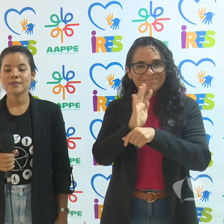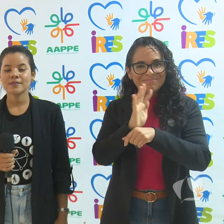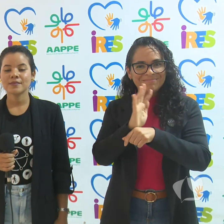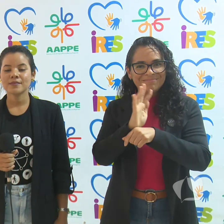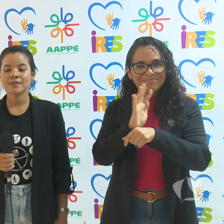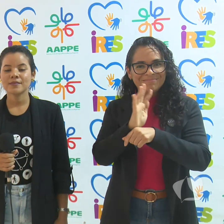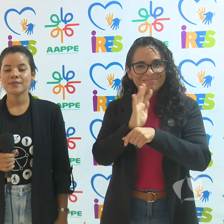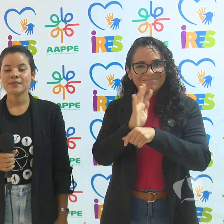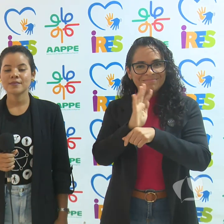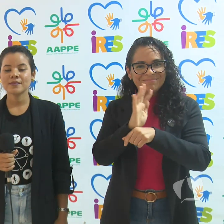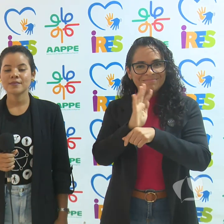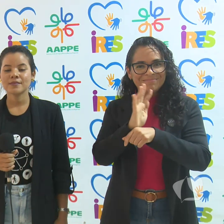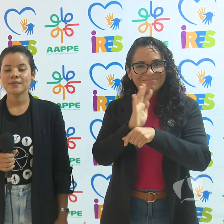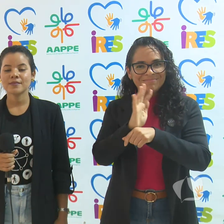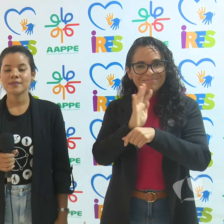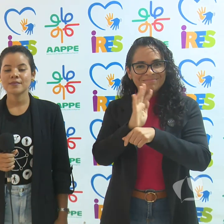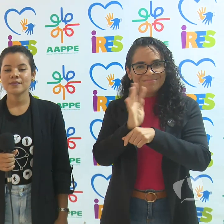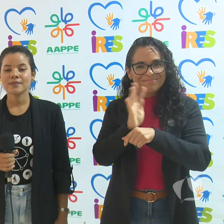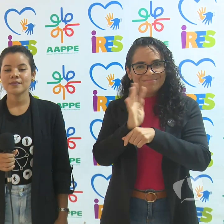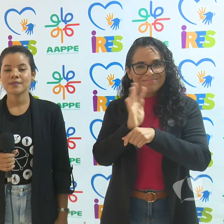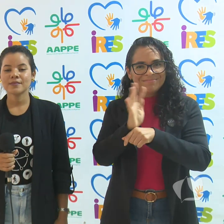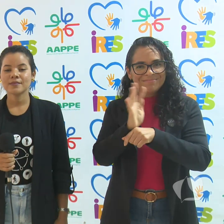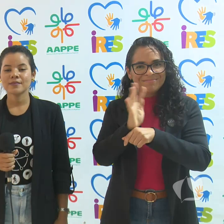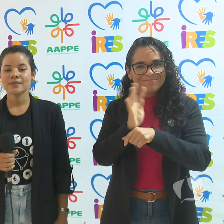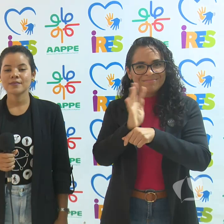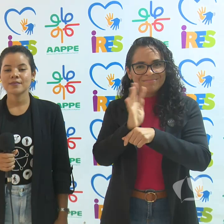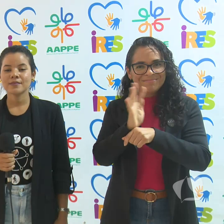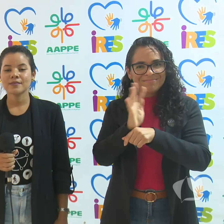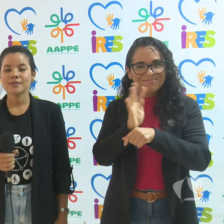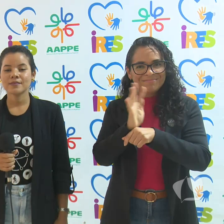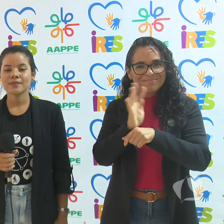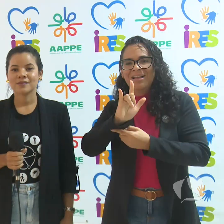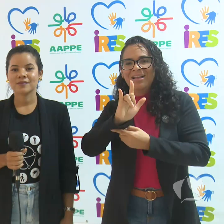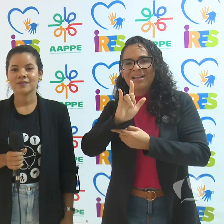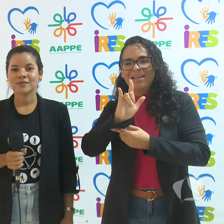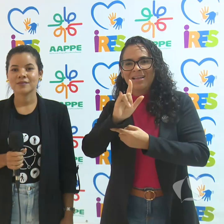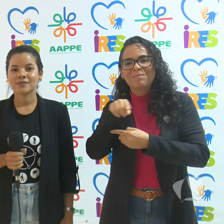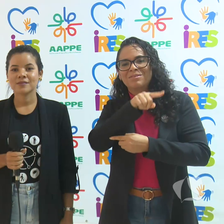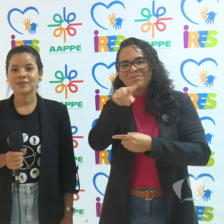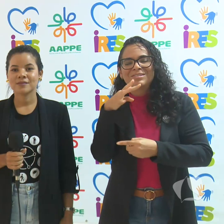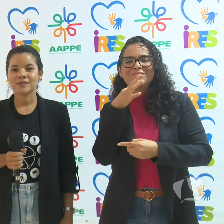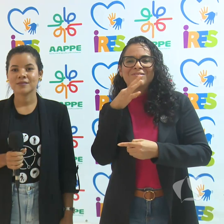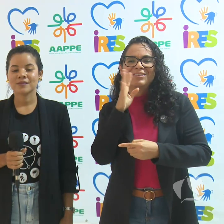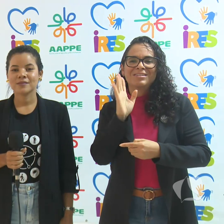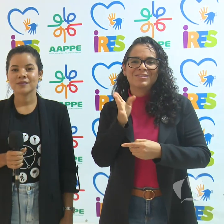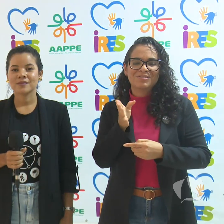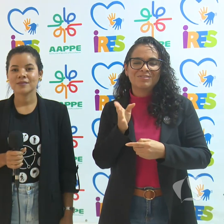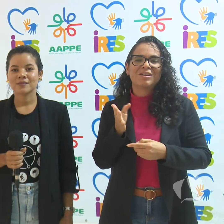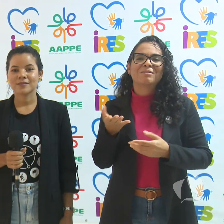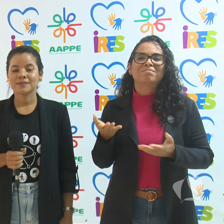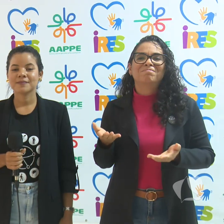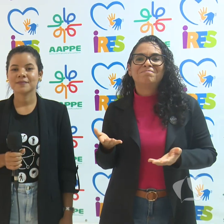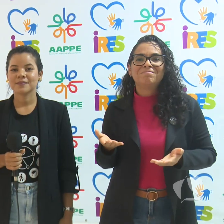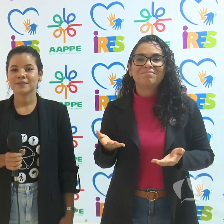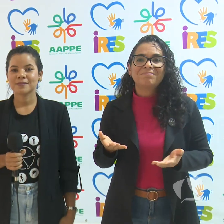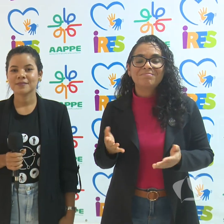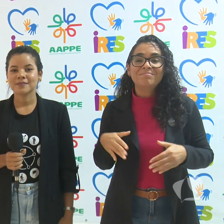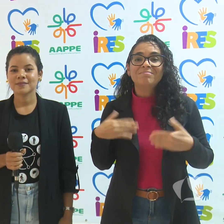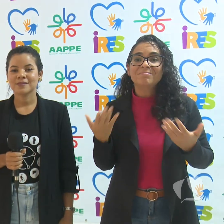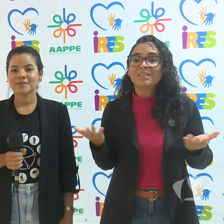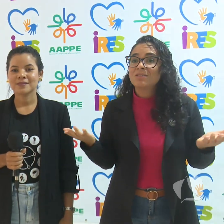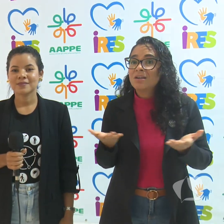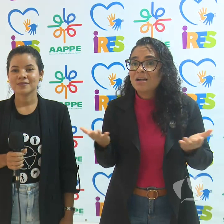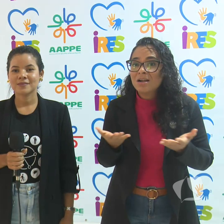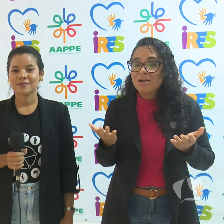afora. Olha, Corlane, nós estamos aqui bem pertinho na AP, Associação de Pais e Amigos das Pessoas Especiais,